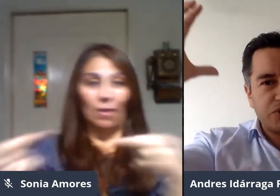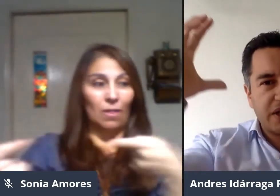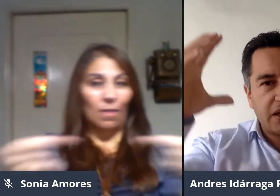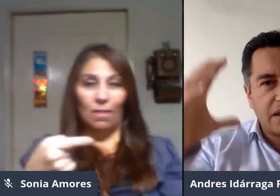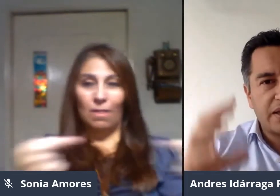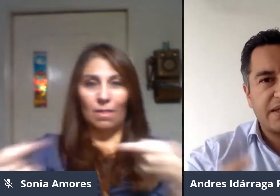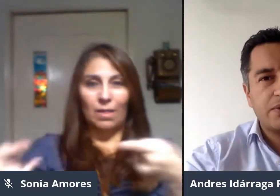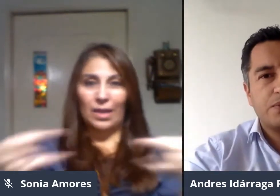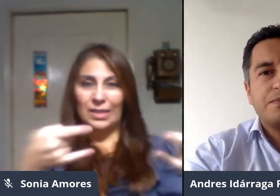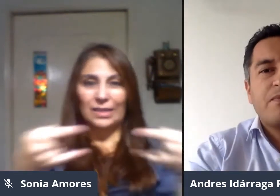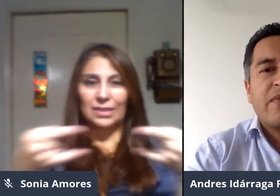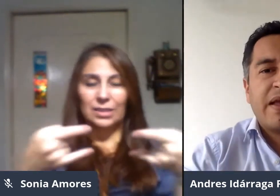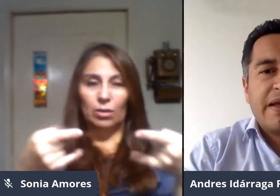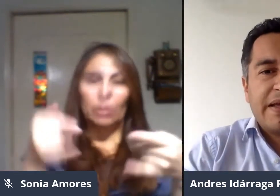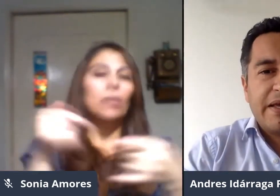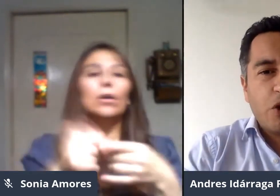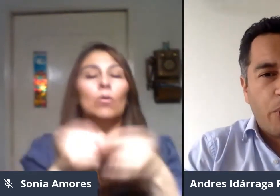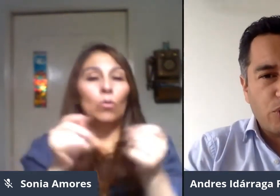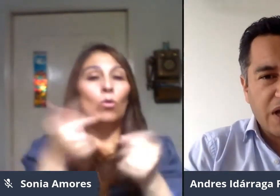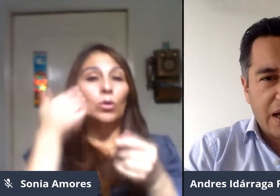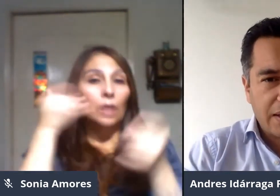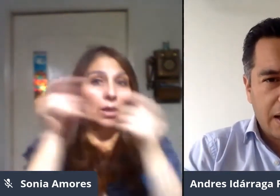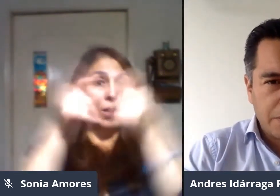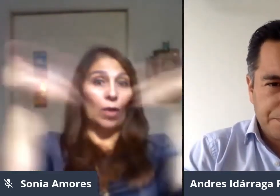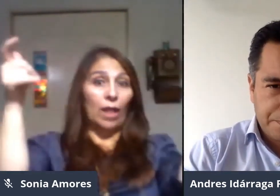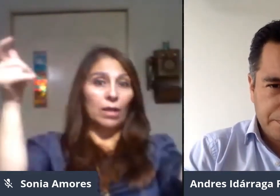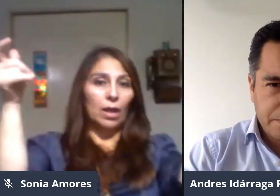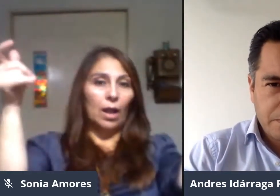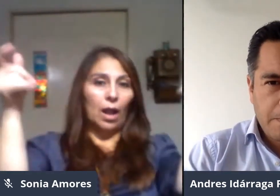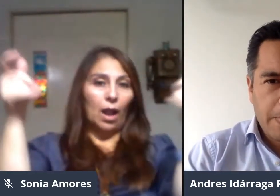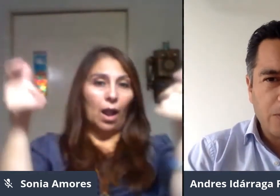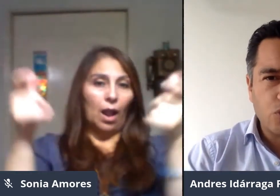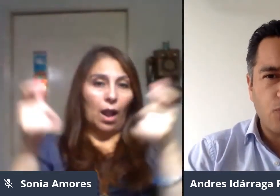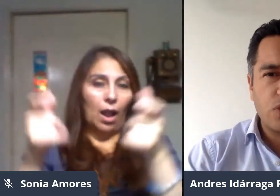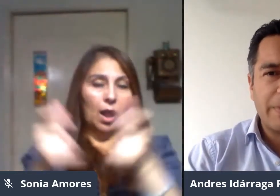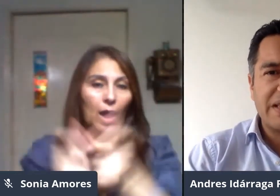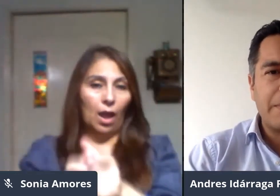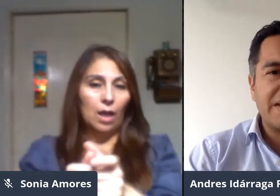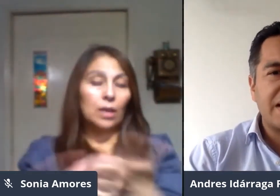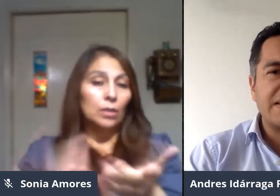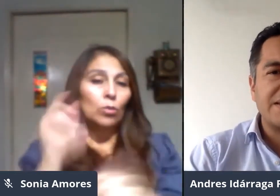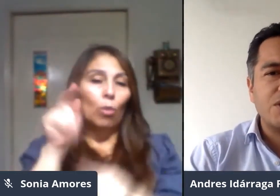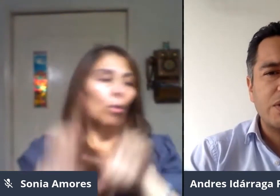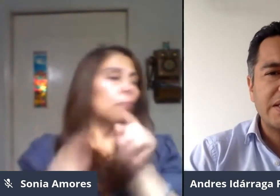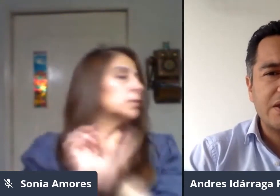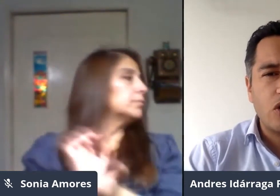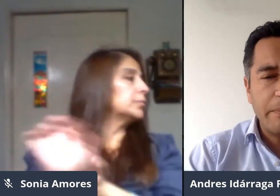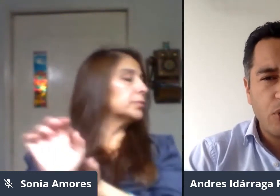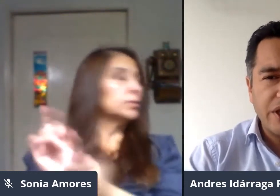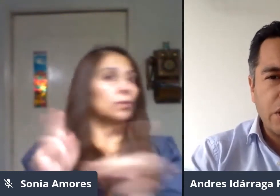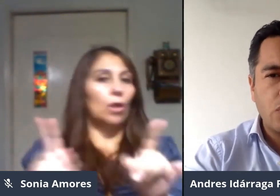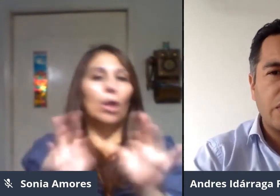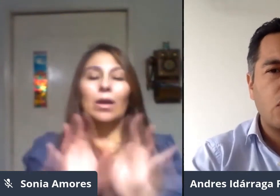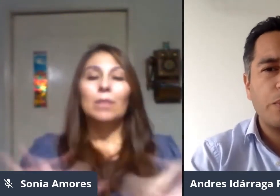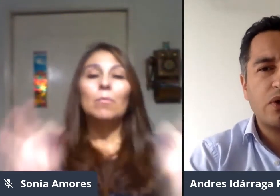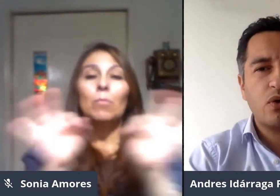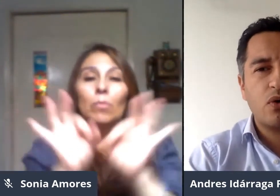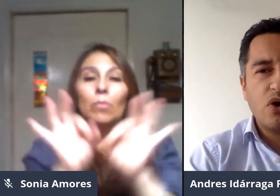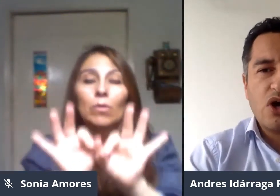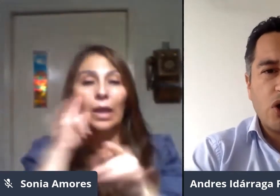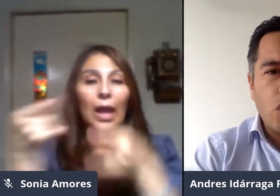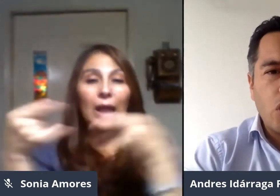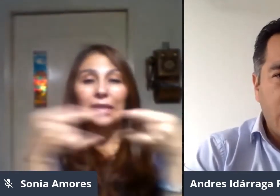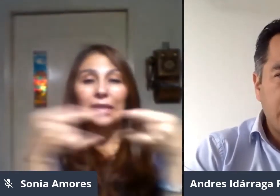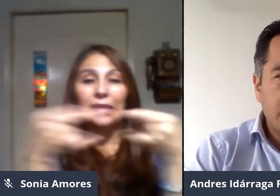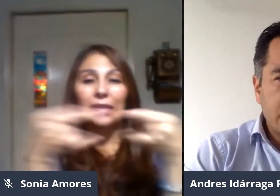partiendo de lo macro tenemos que ir aterrizando y no podemos dejar de lado. Son fundamentalmente las tensiones de orden político y